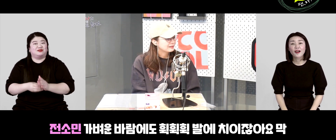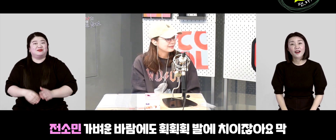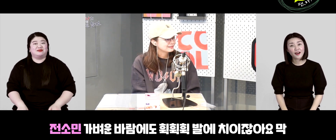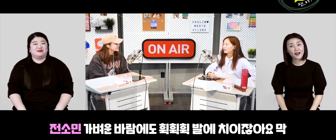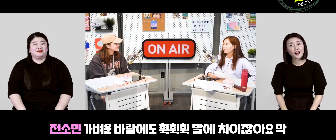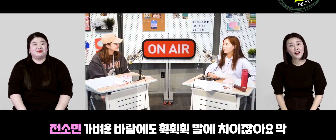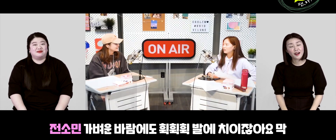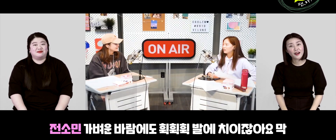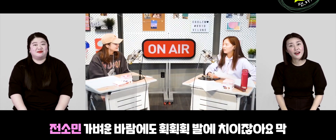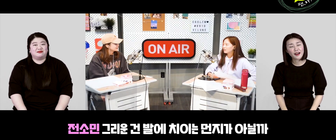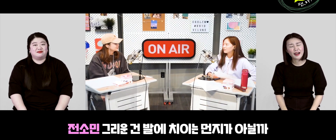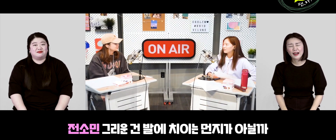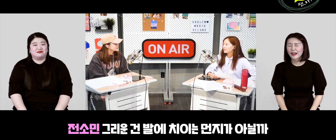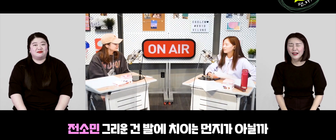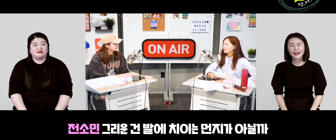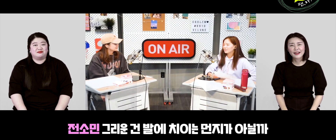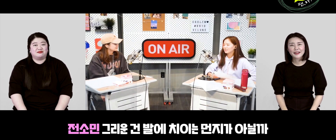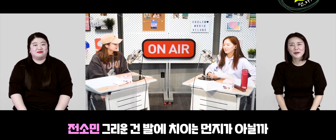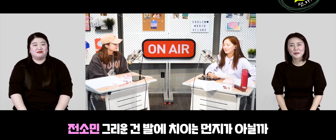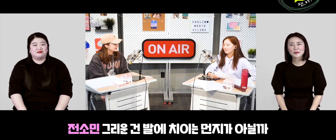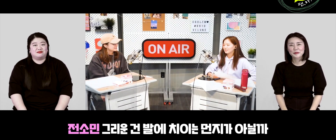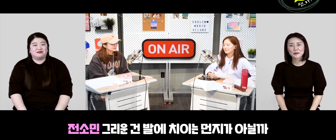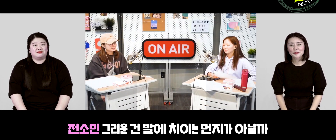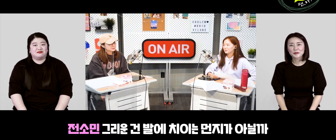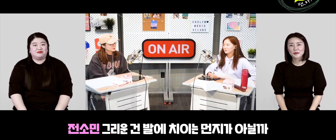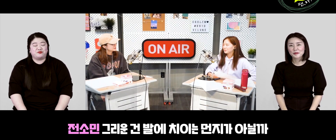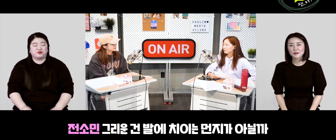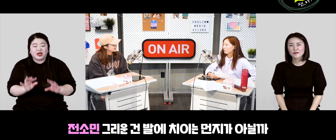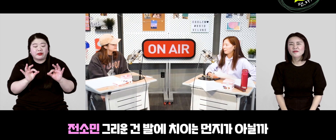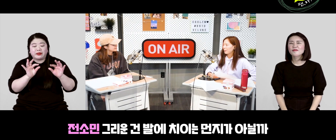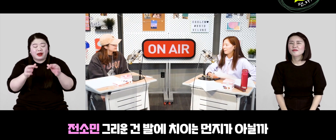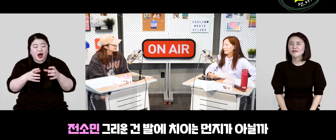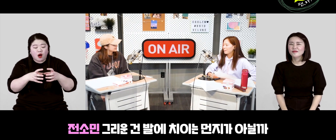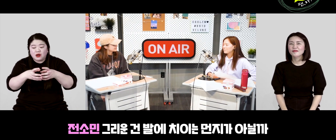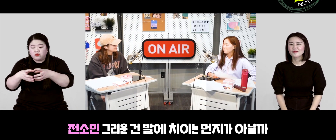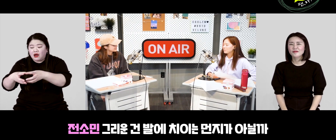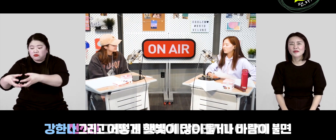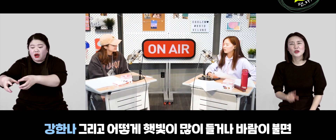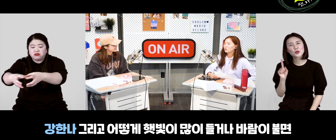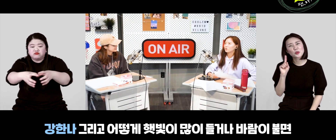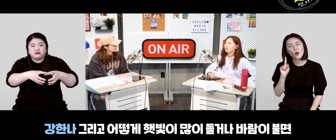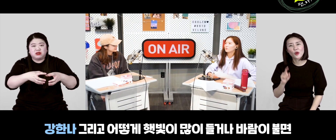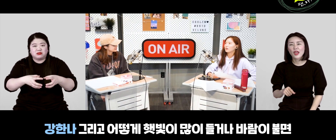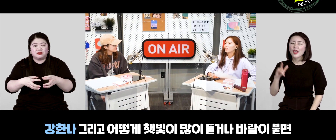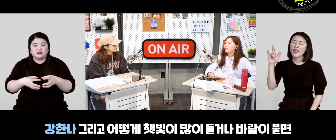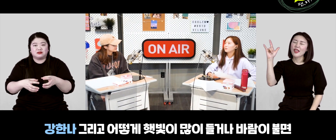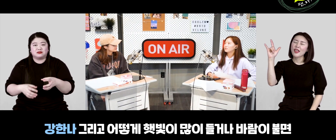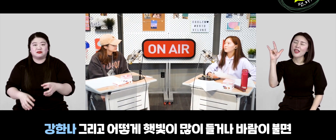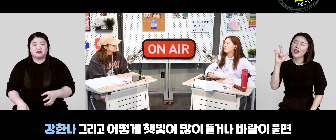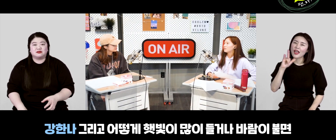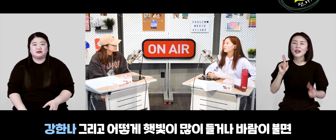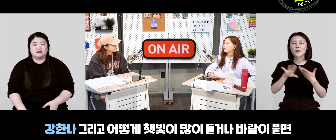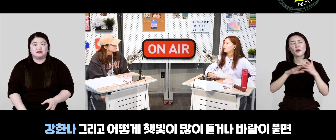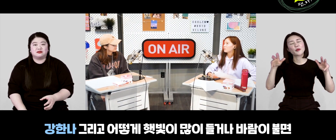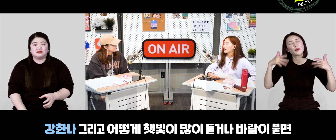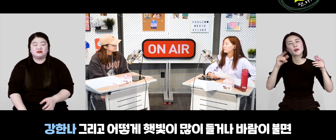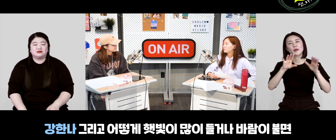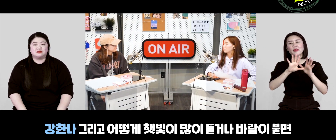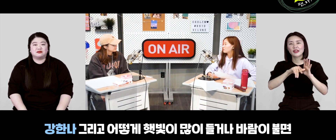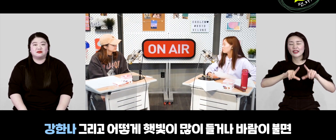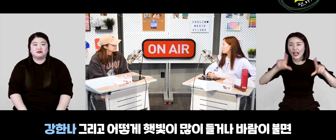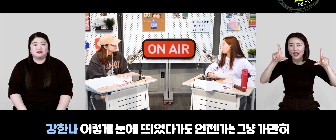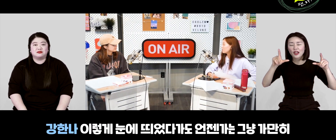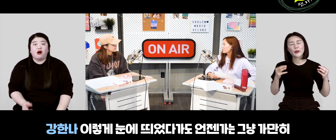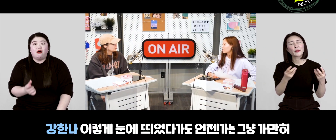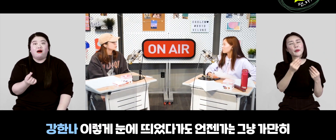치이잖아요, 막. 네. 그리운 건 발에 치이는 먼지가 아닐까. 그리고 어떻게 막 햇빛이 많이 들거나 바람이